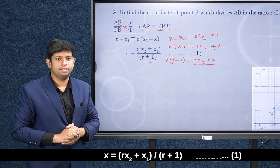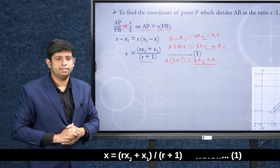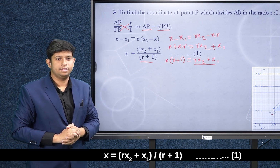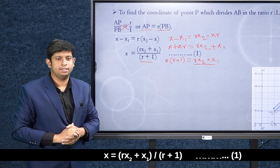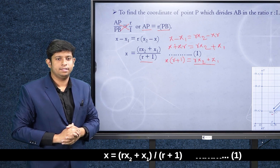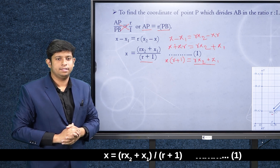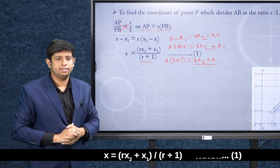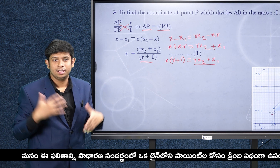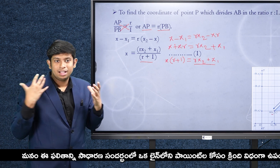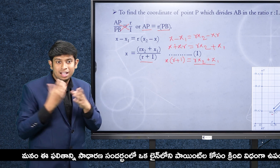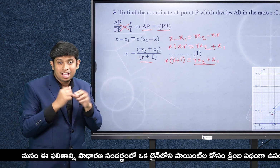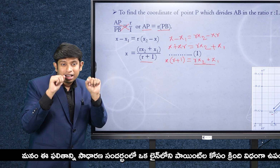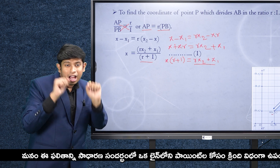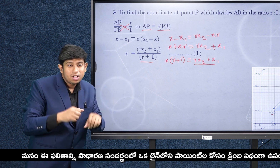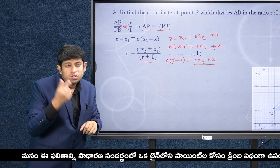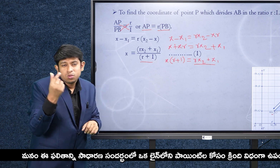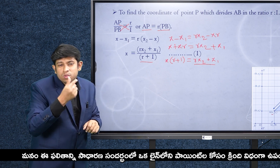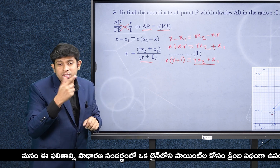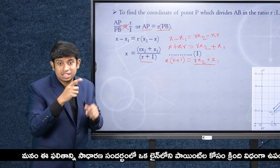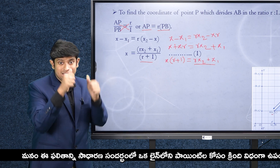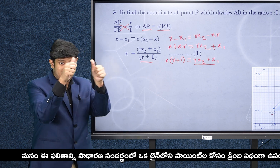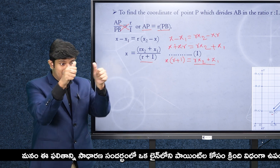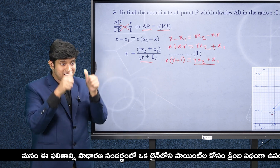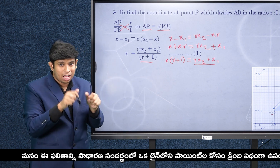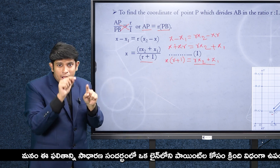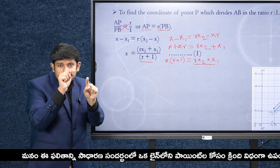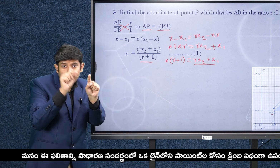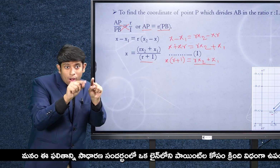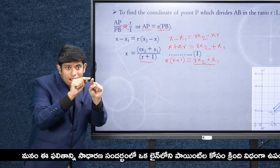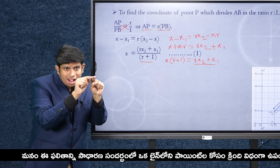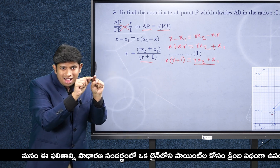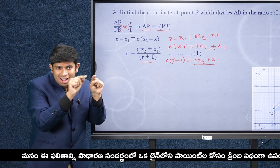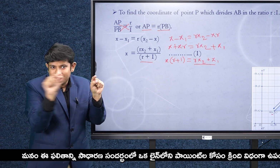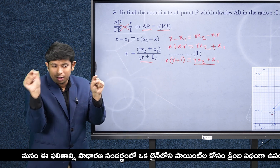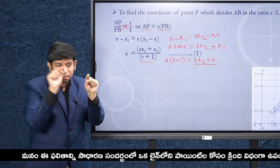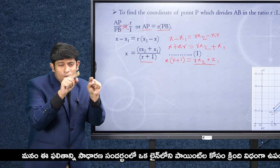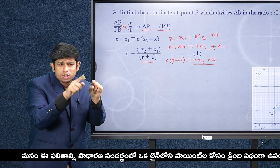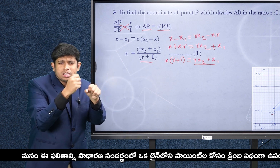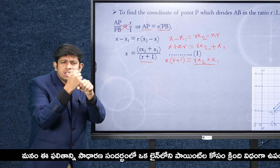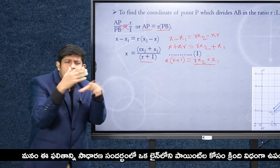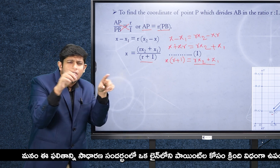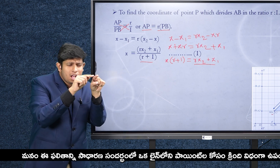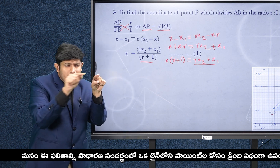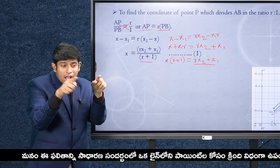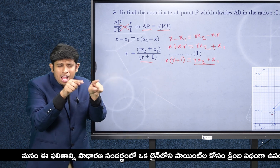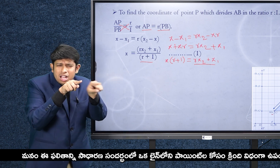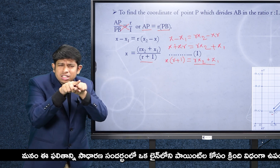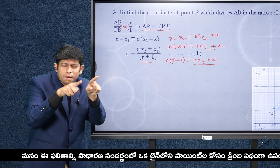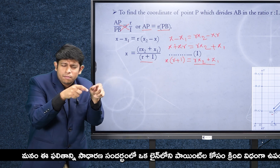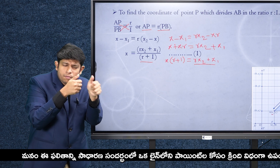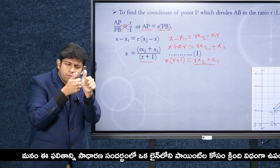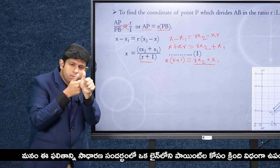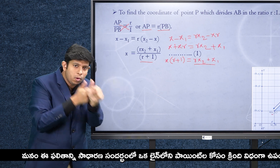పరిష్కరిస్తూ మనం ఈ ఫలితాన్ని సాధారణ సందర్భంలో ఒక లైన్ లోని పాయింట్ల కోసం క్రింది